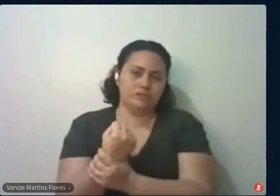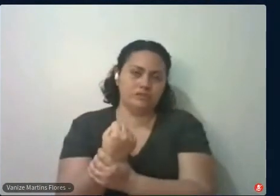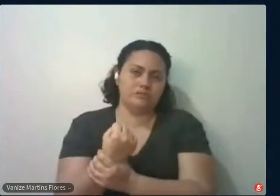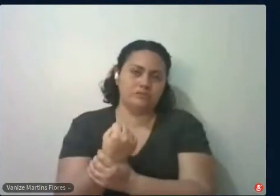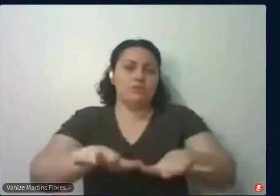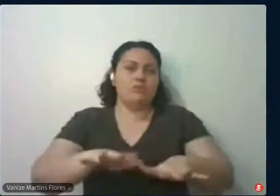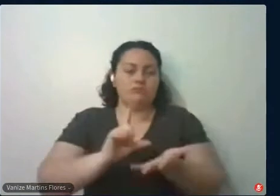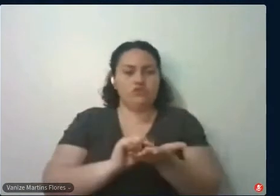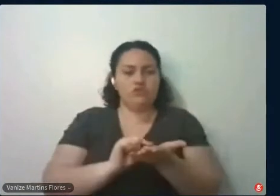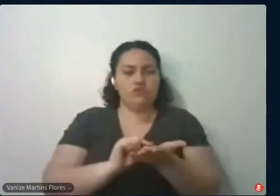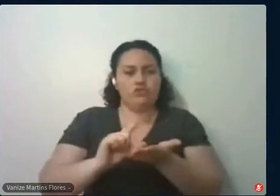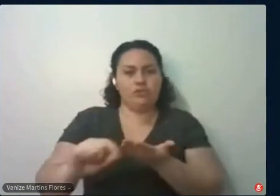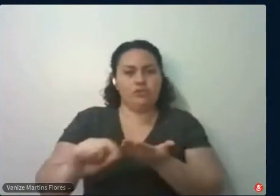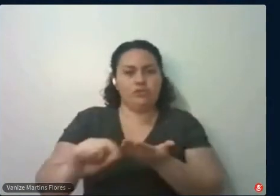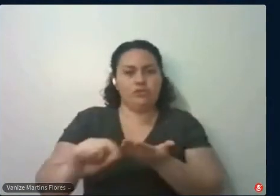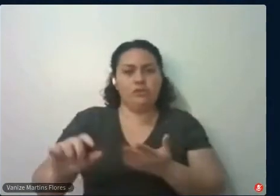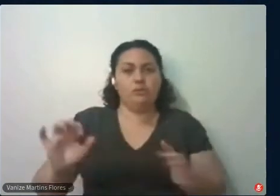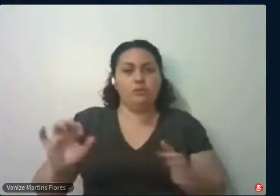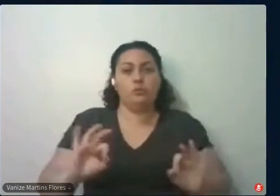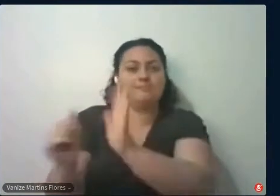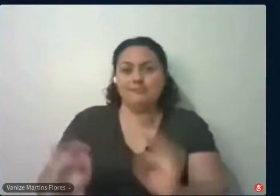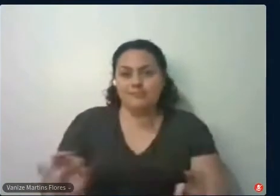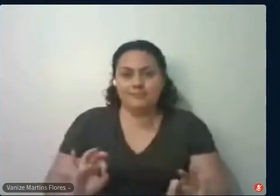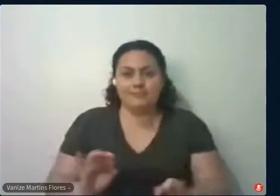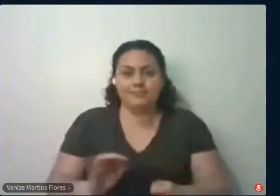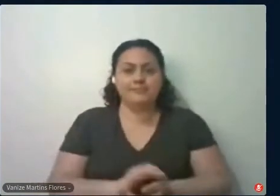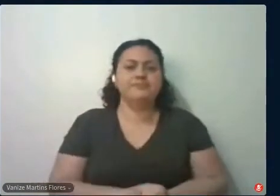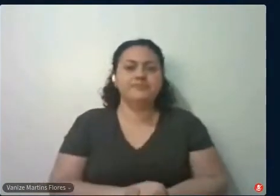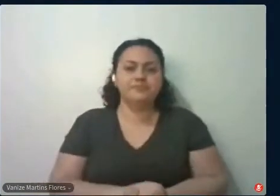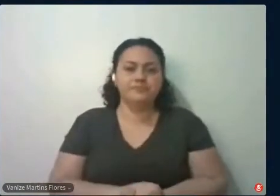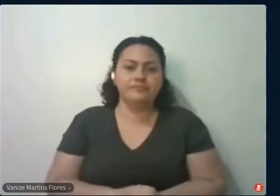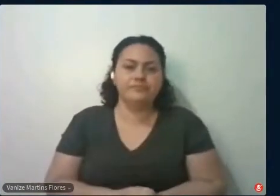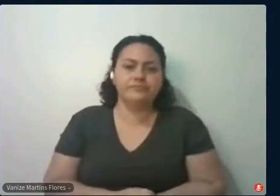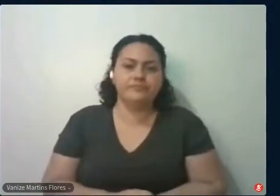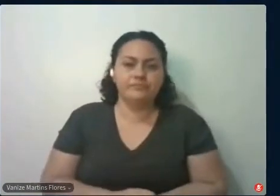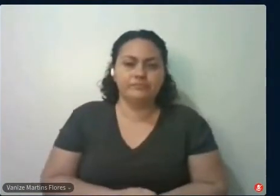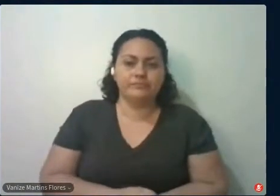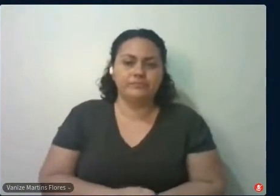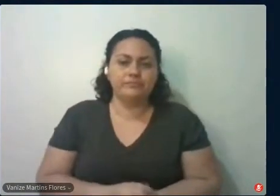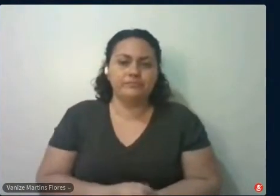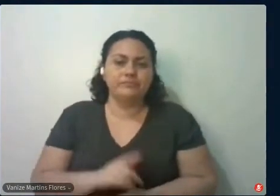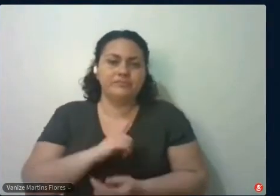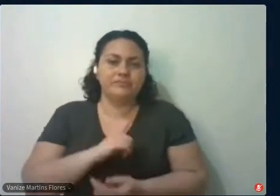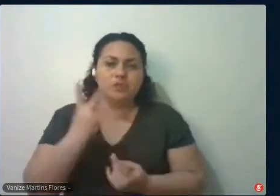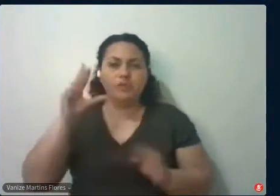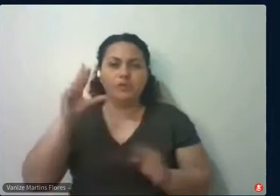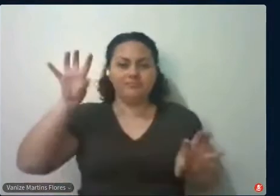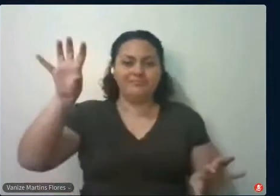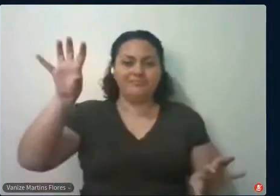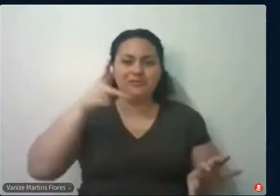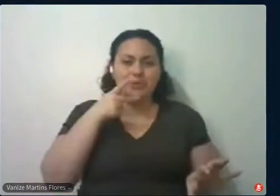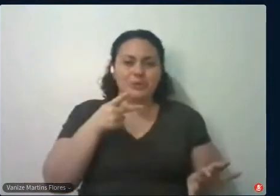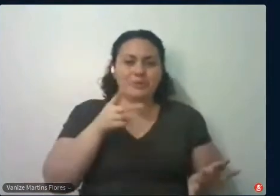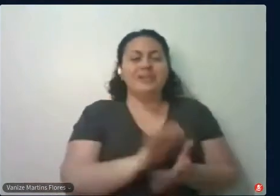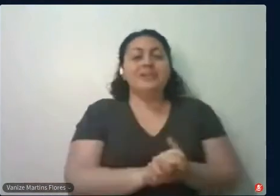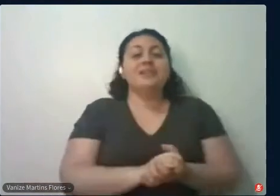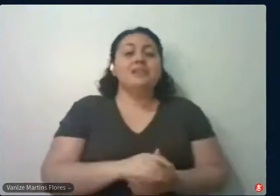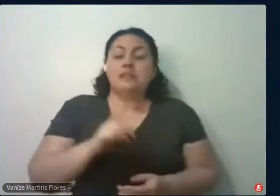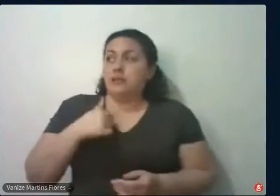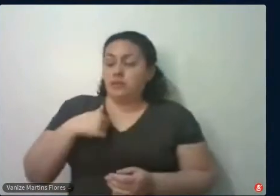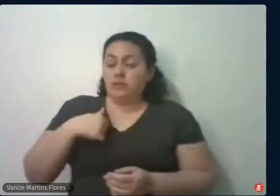de fora. Uma coisa importante também salientar, só um pouquinho, Lúcia, é que em relação a isso, é que nós estamos fazendo